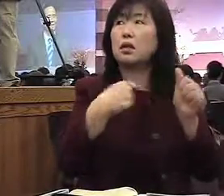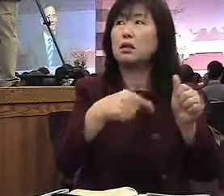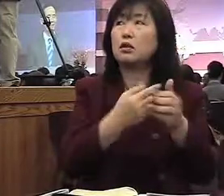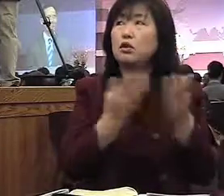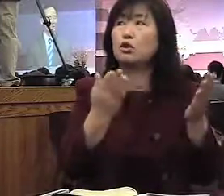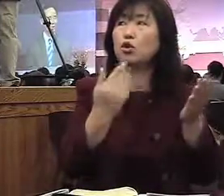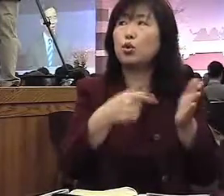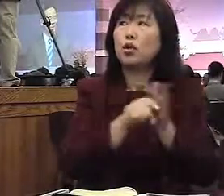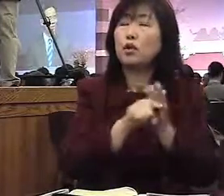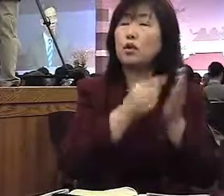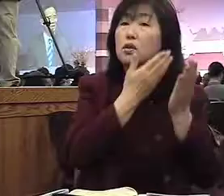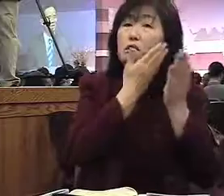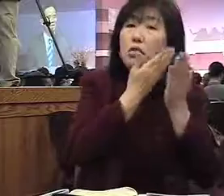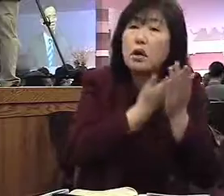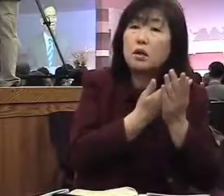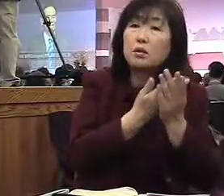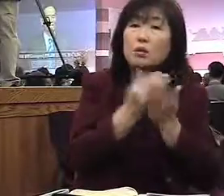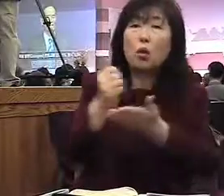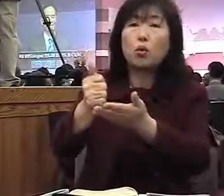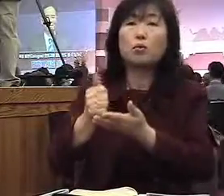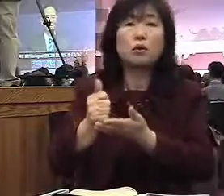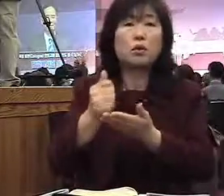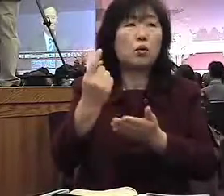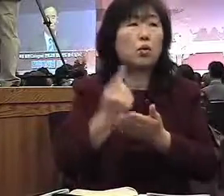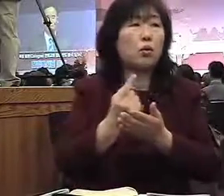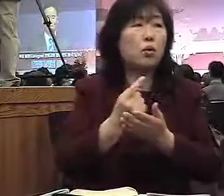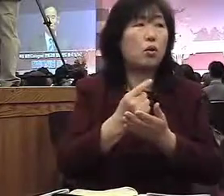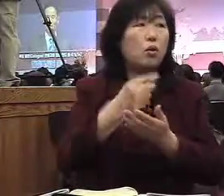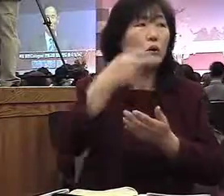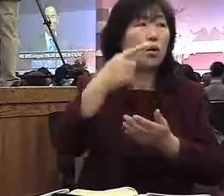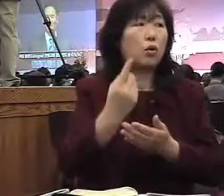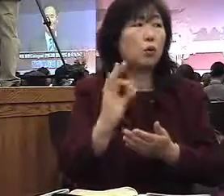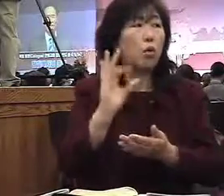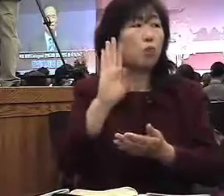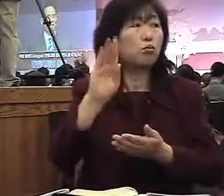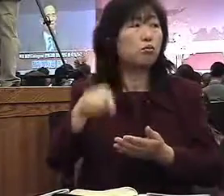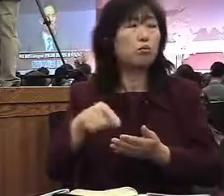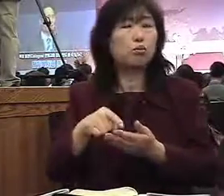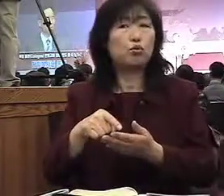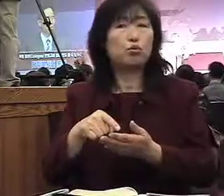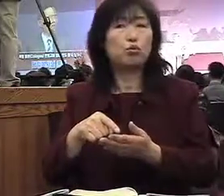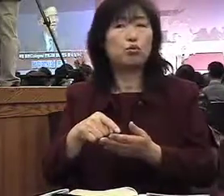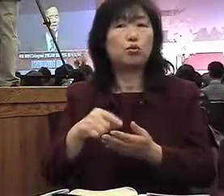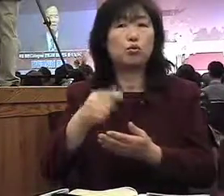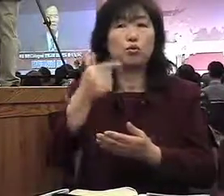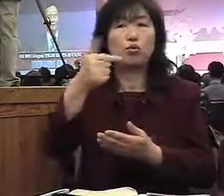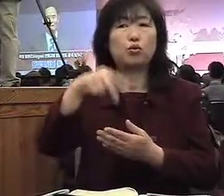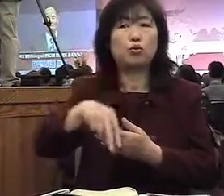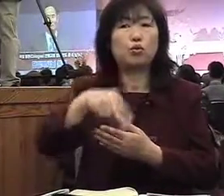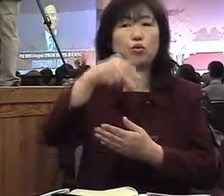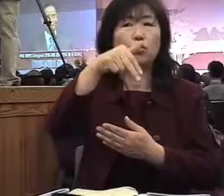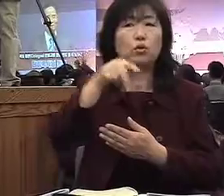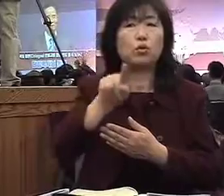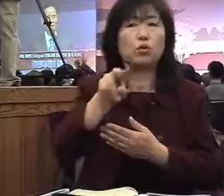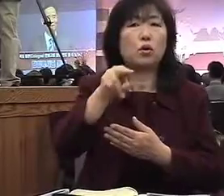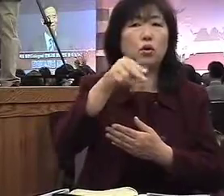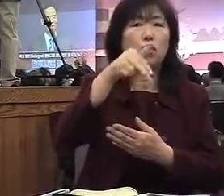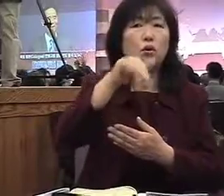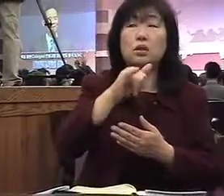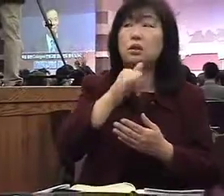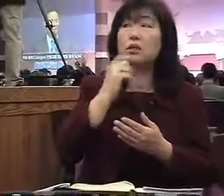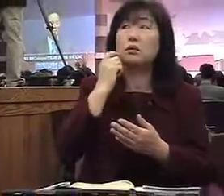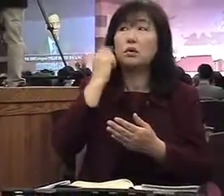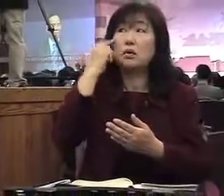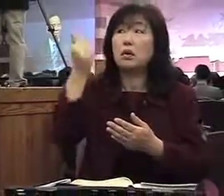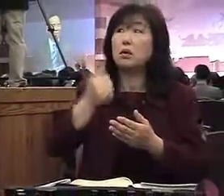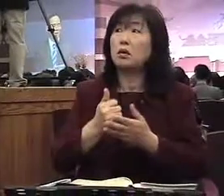자리에 귀한 손님들이 와 계십니다. 멀리 동부 뉴저지에서 뉴저지 연합감리교회 구영 목사님